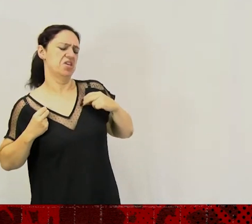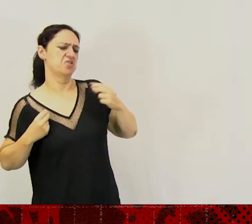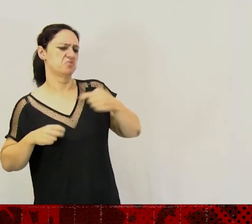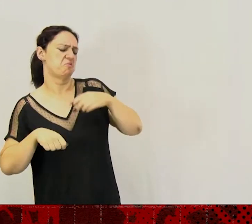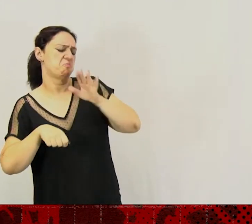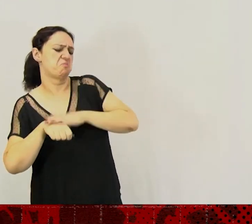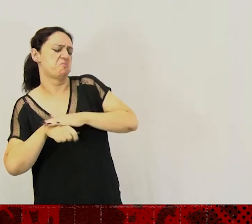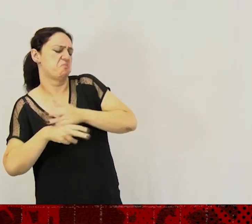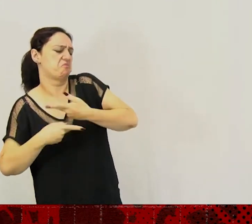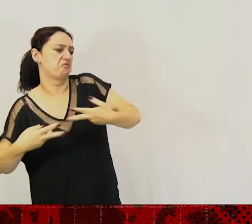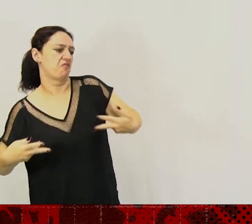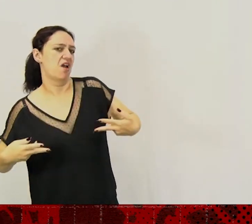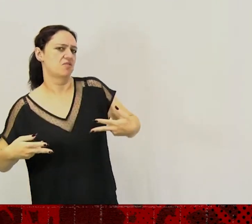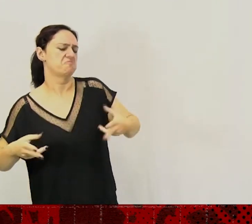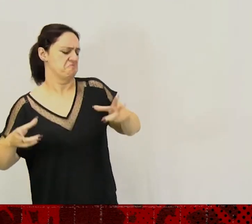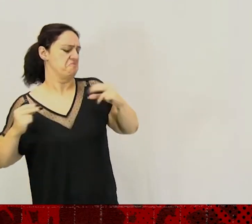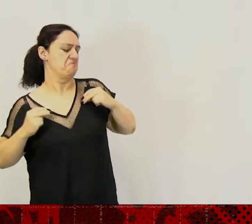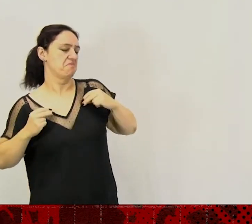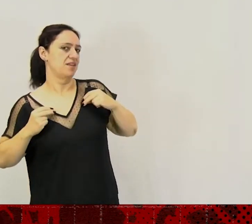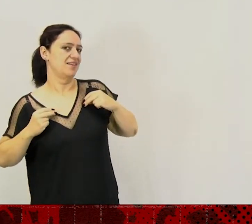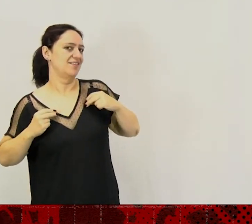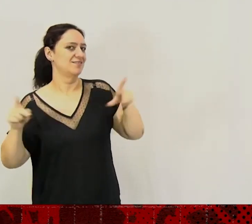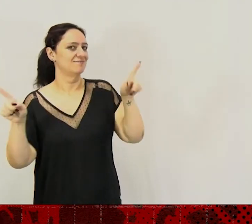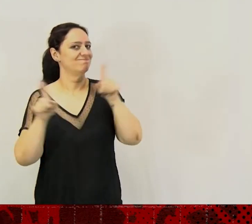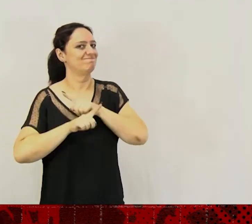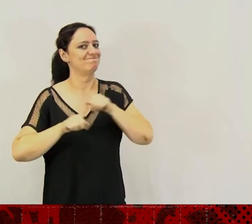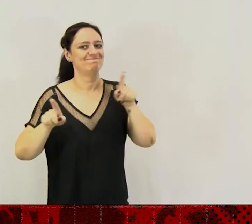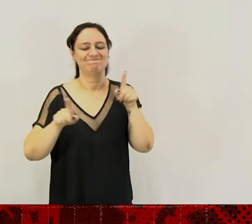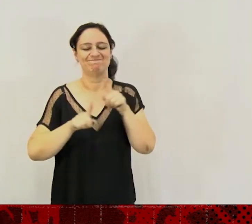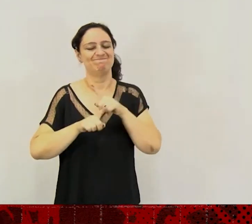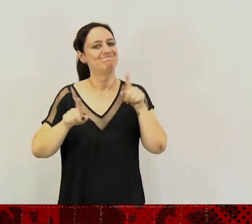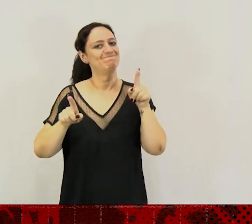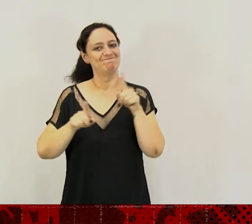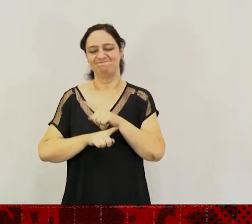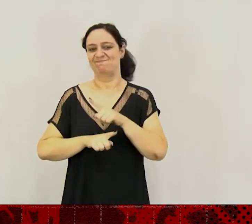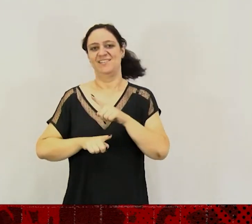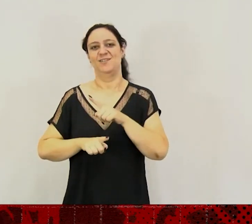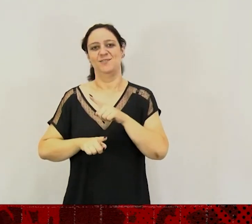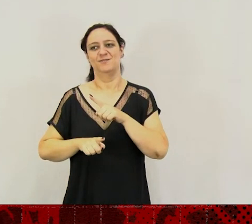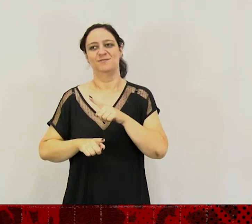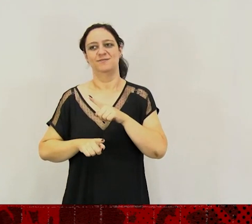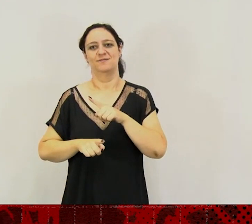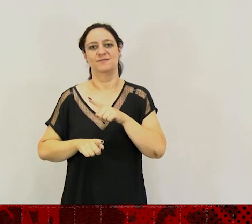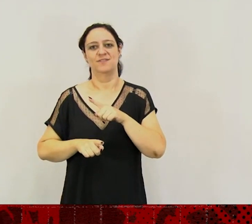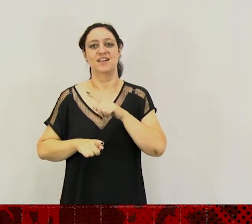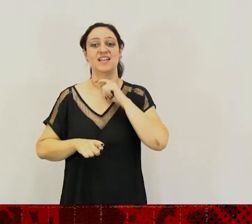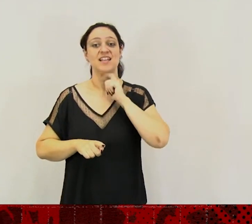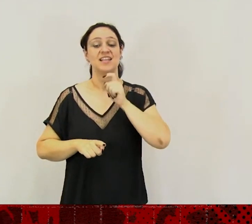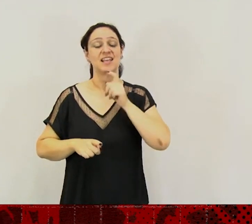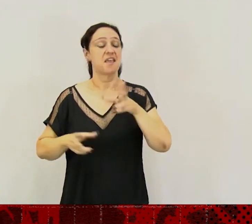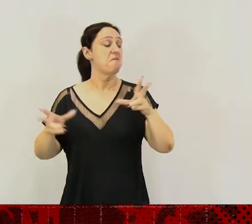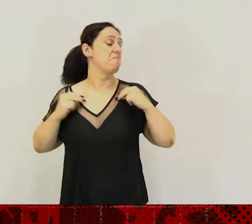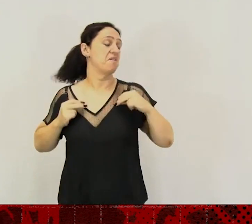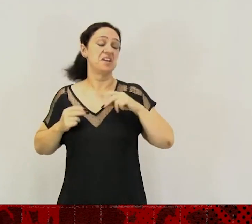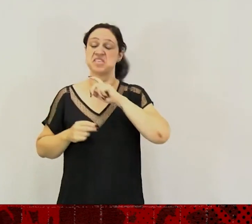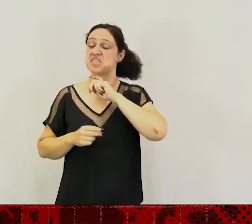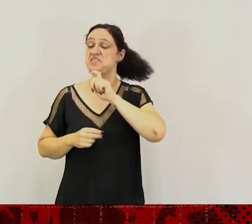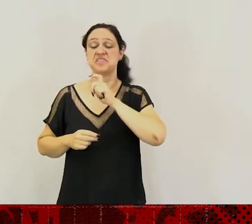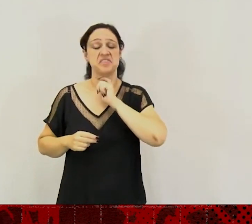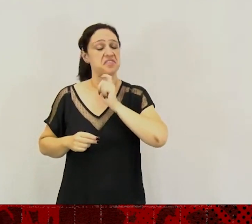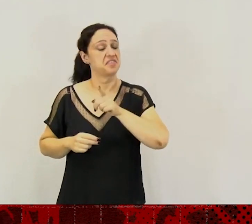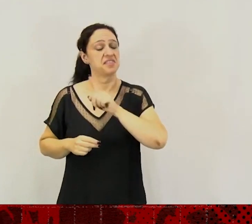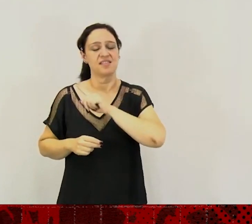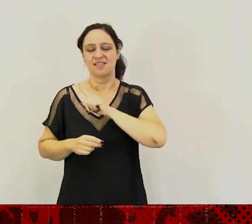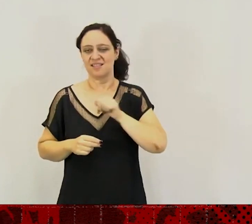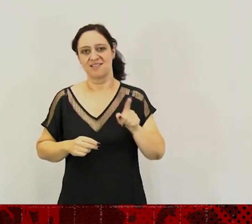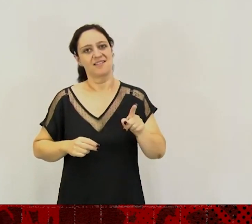tal coisa, e Deus reconheceu isso, e no fim Ele me salvou. Não.